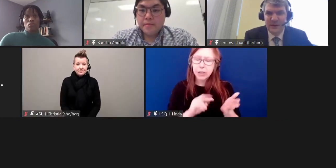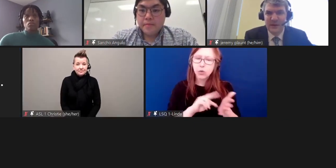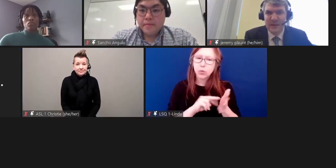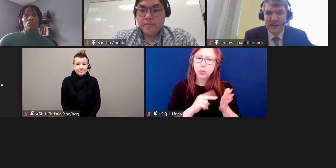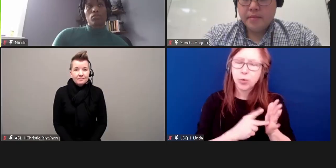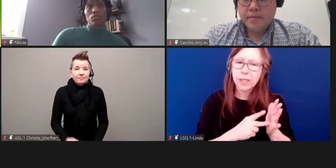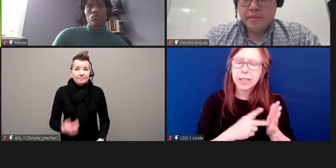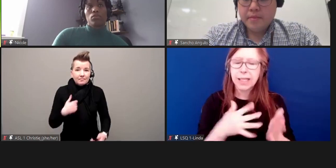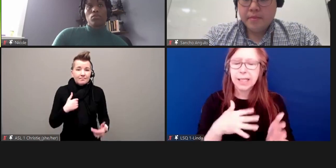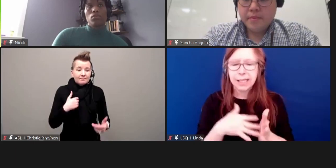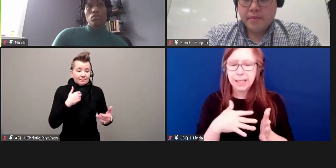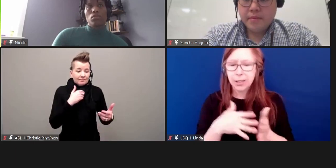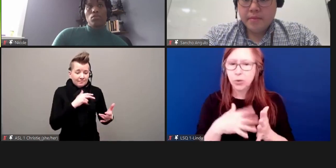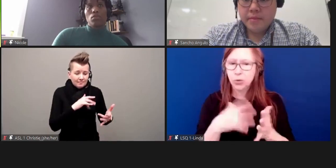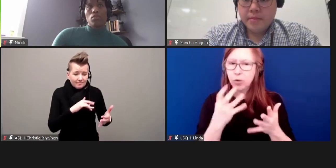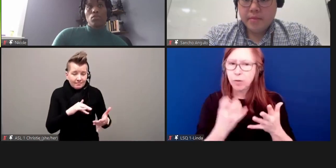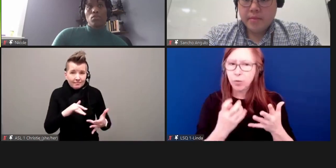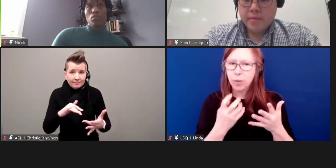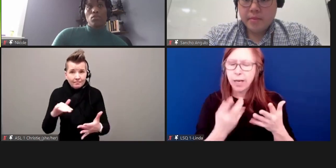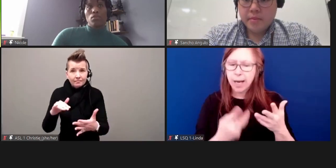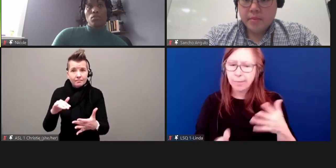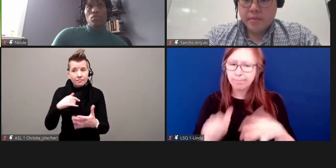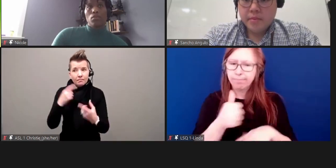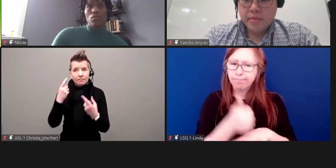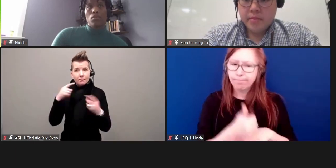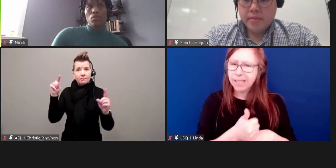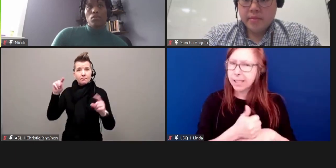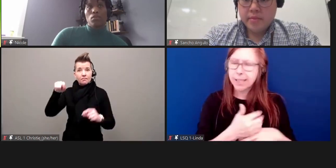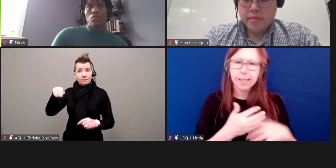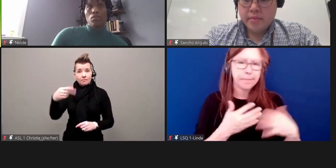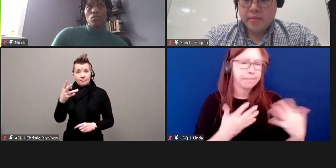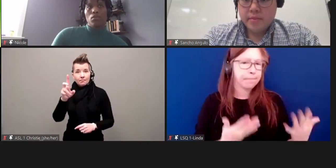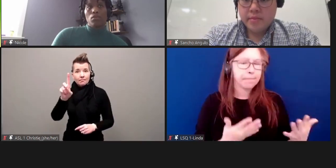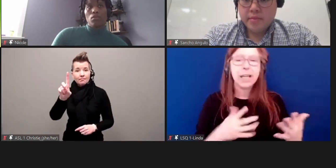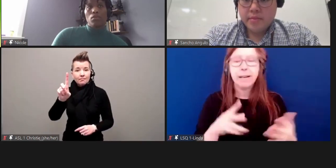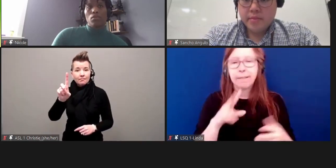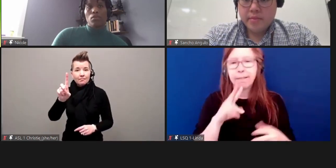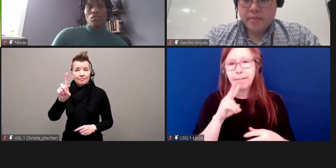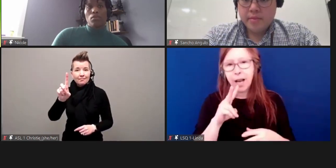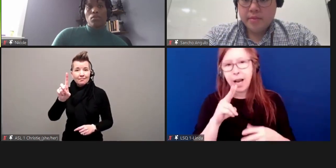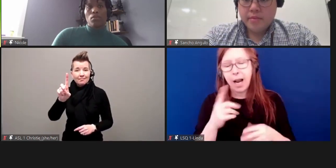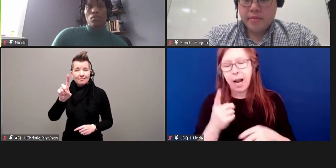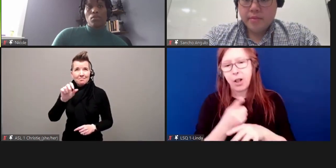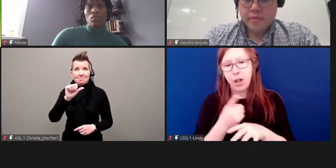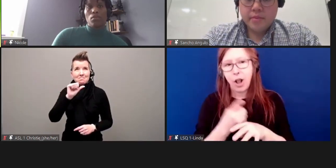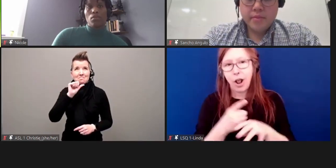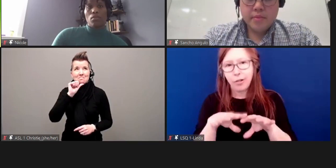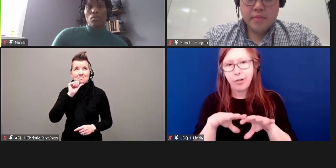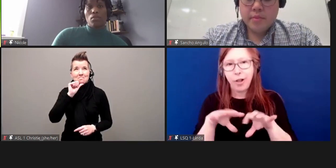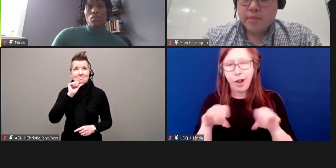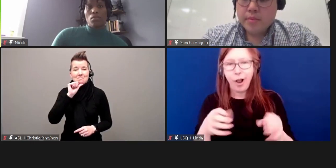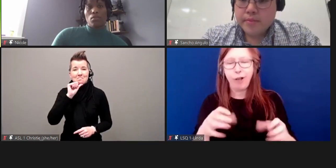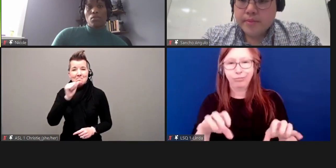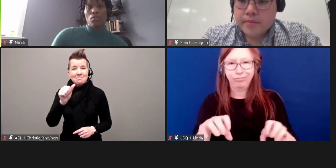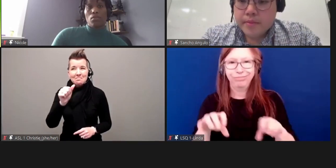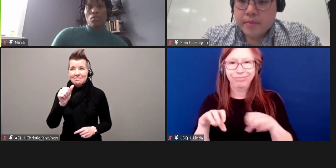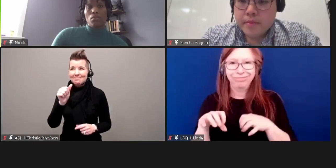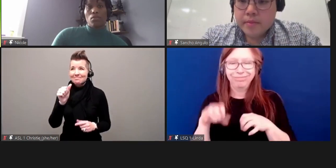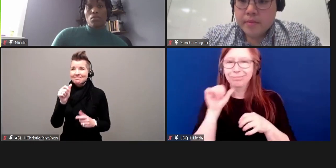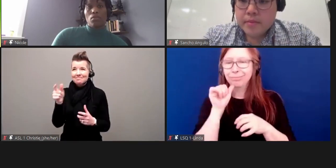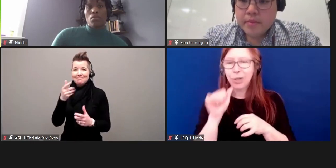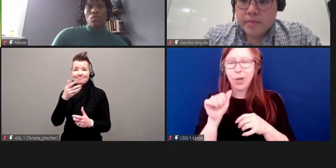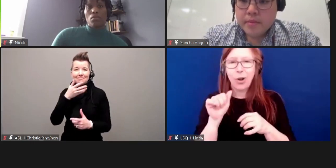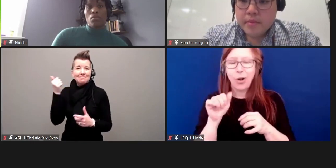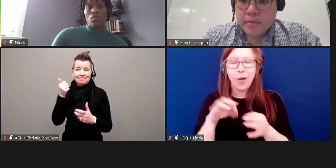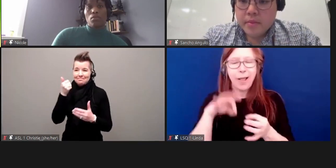voulais entreprendre. J'ai eu mon doctorat, mais ce n'était pas le doctorat de qualité